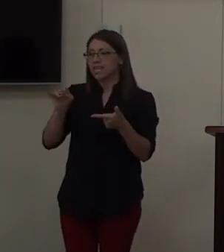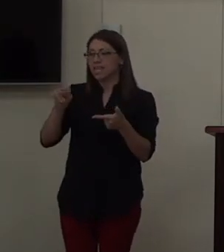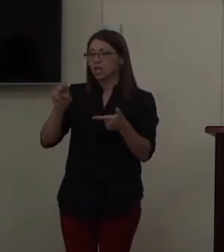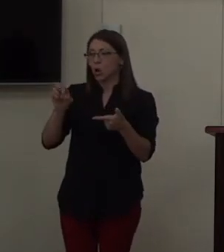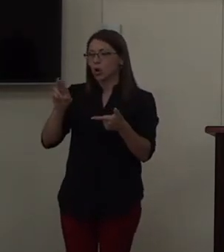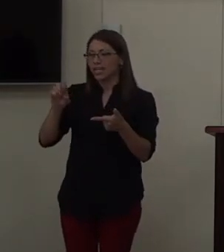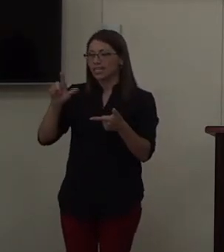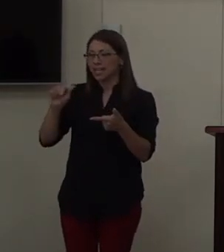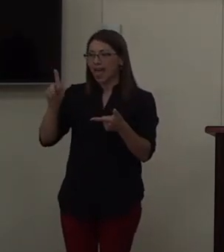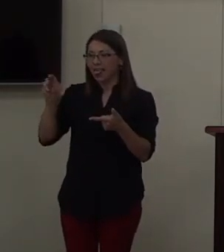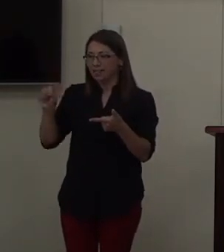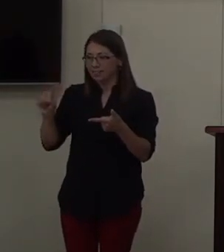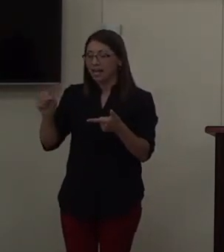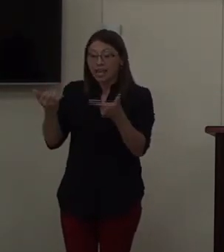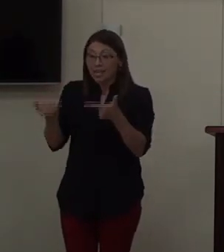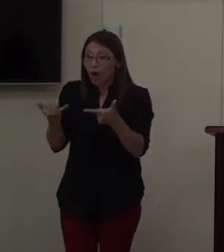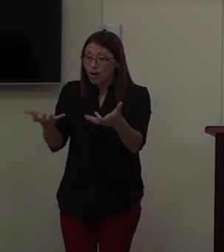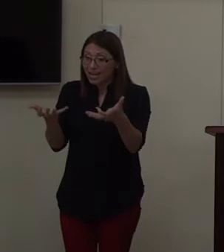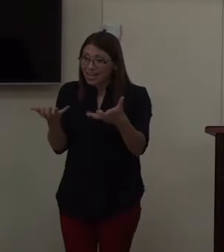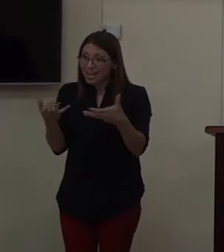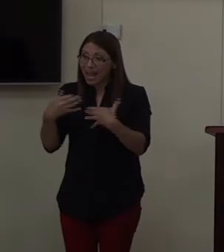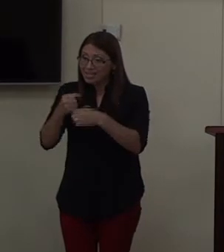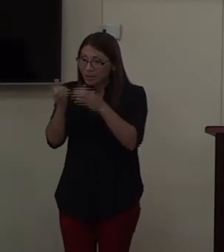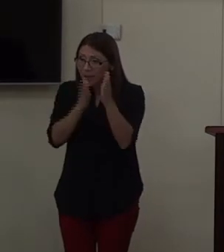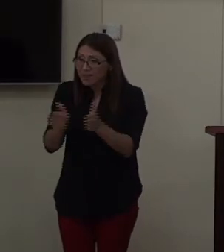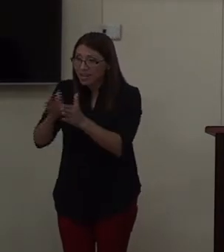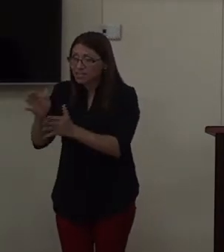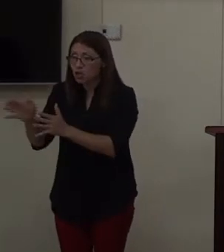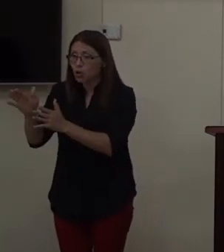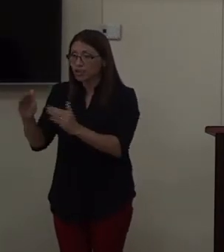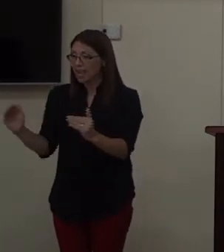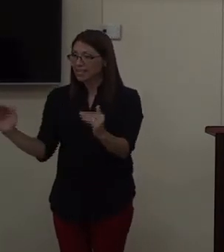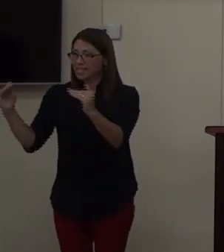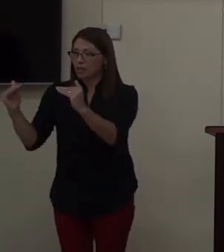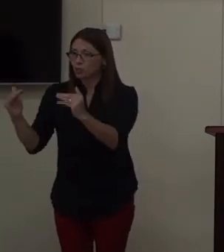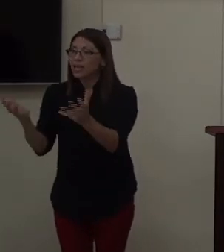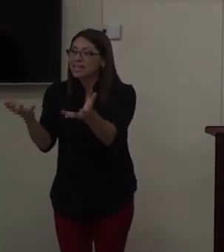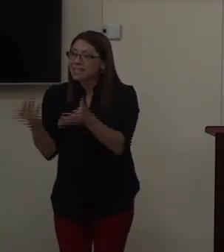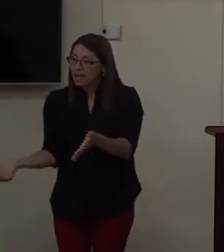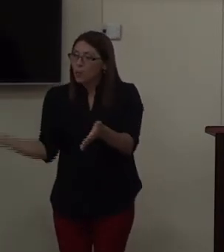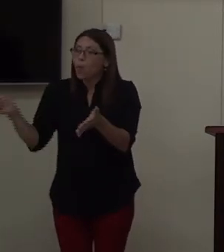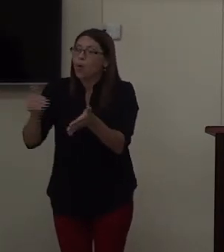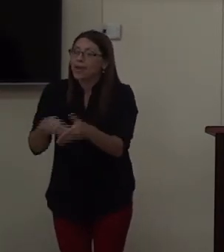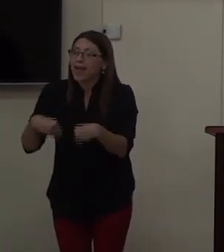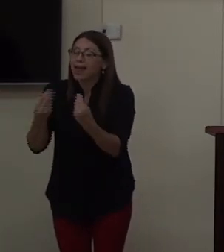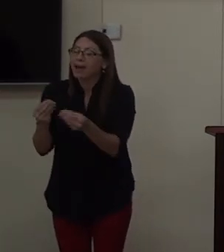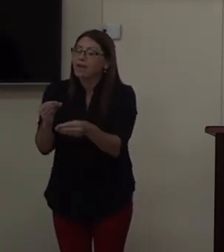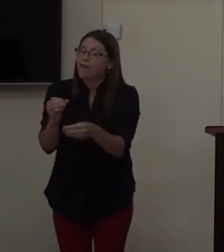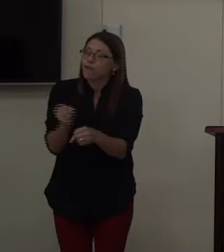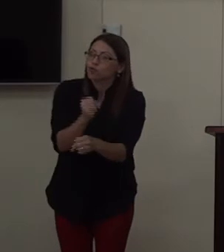ahora, haciendo una planificación del estatus, se les quiere volver a dar funciones que perdieron